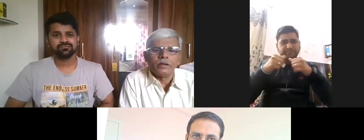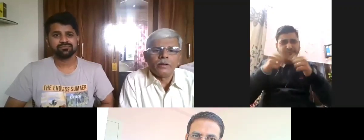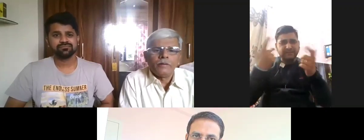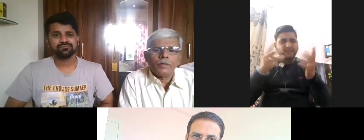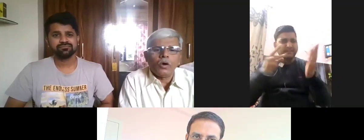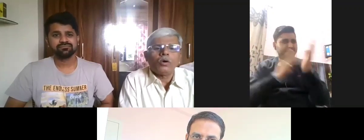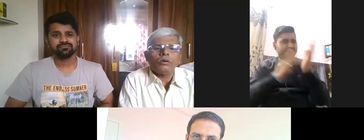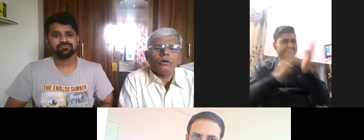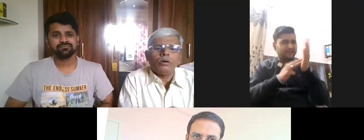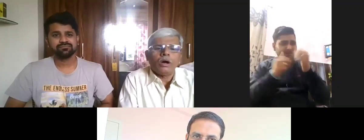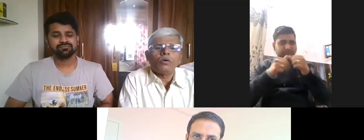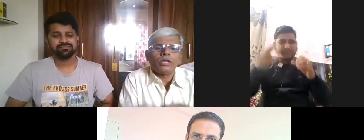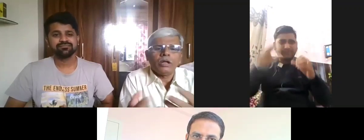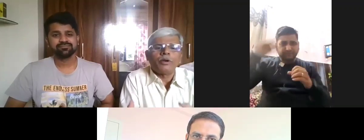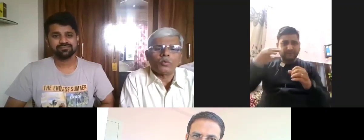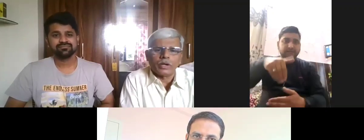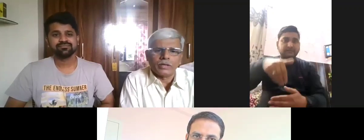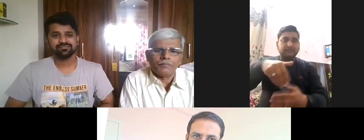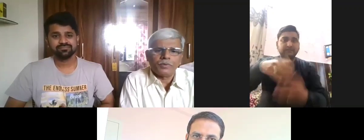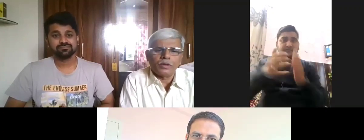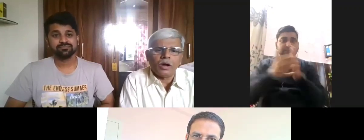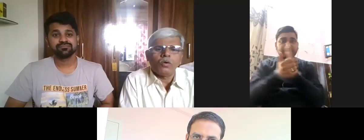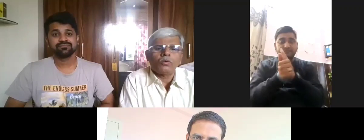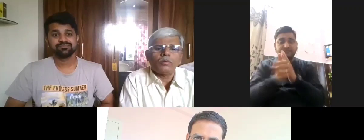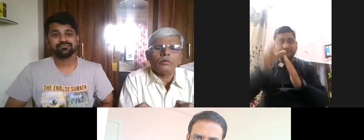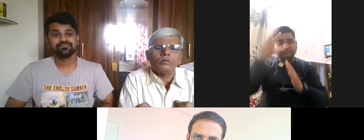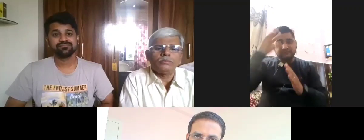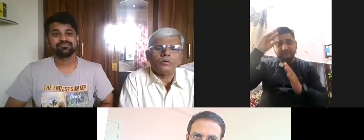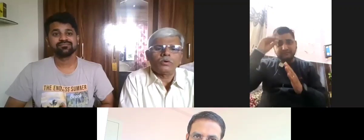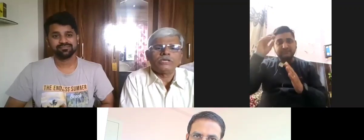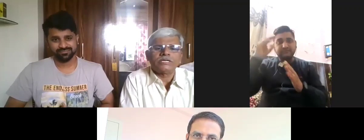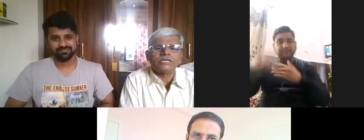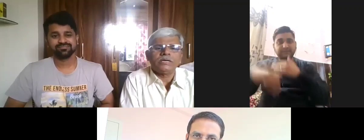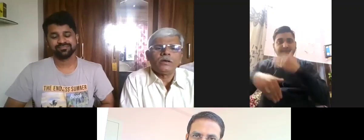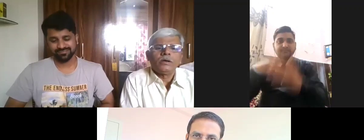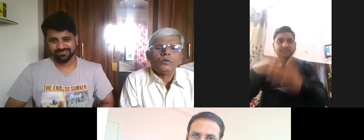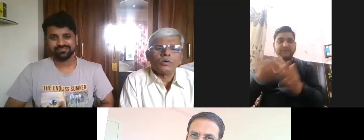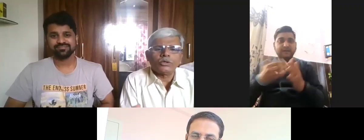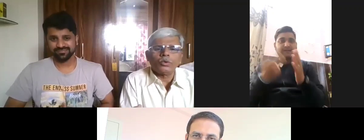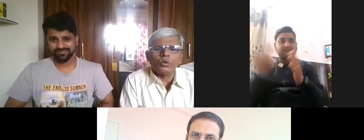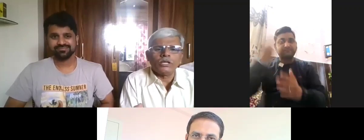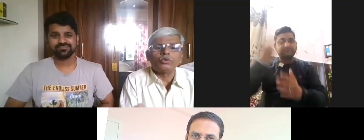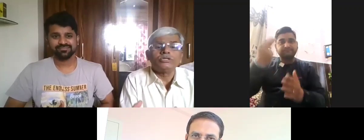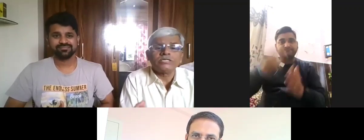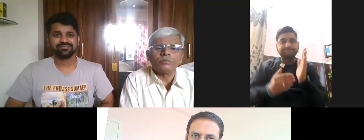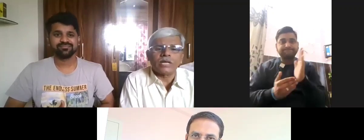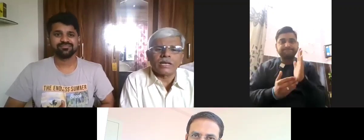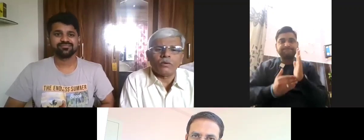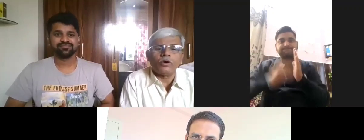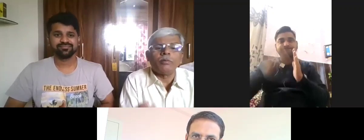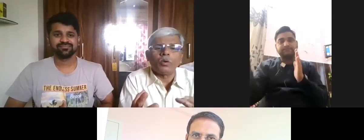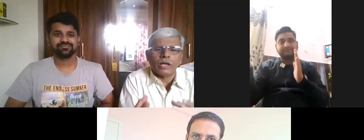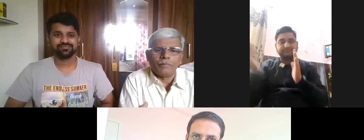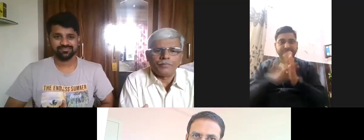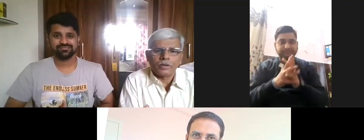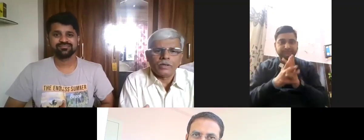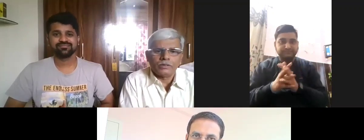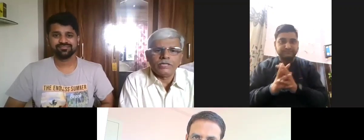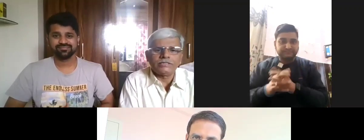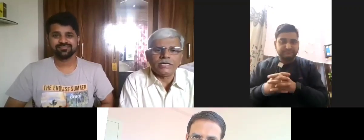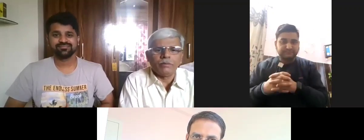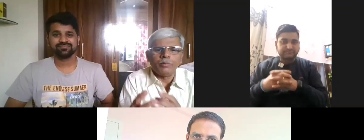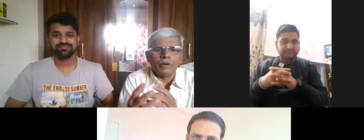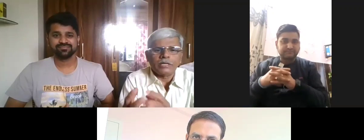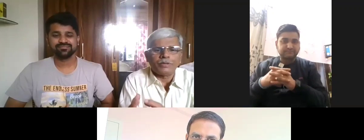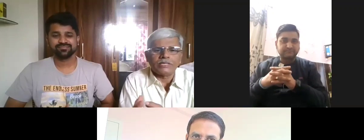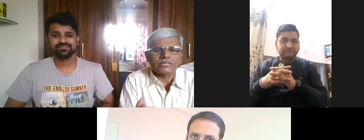गई और इलेबरेट हो गई, और जैसे कि उनका जो इंथुजियाज्म था ना वो डबल हो गया,